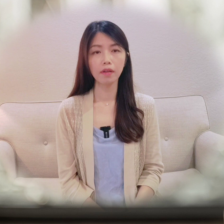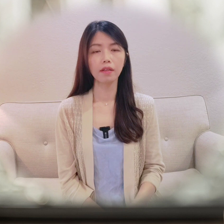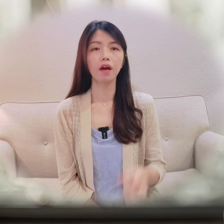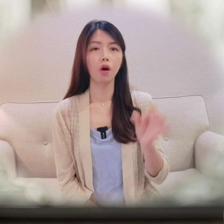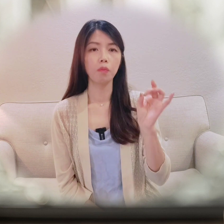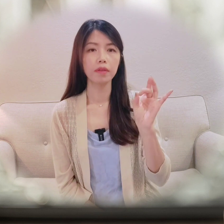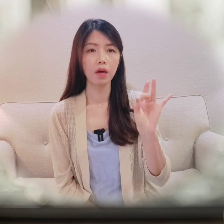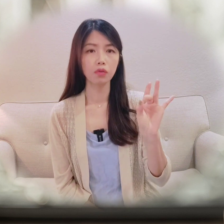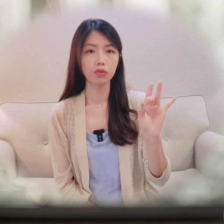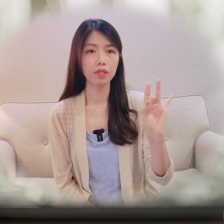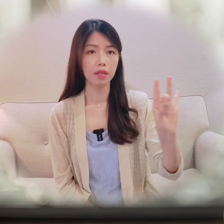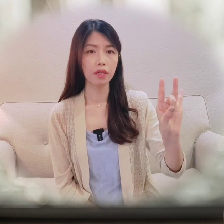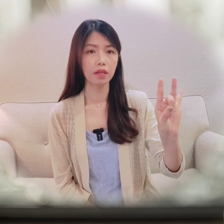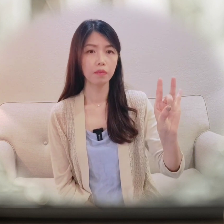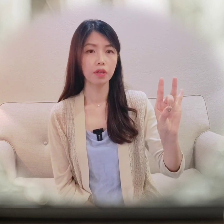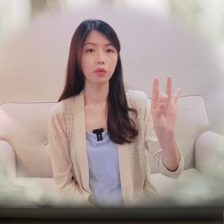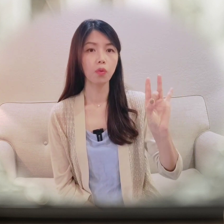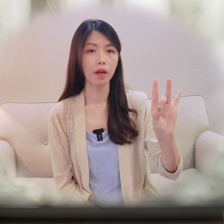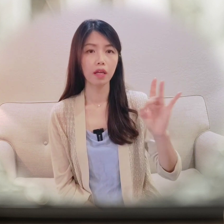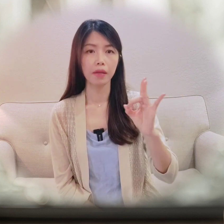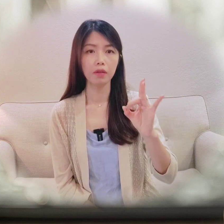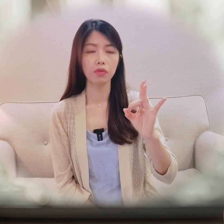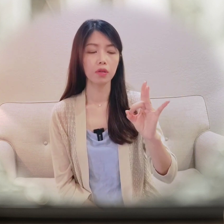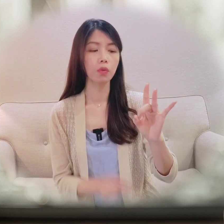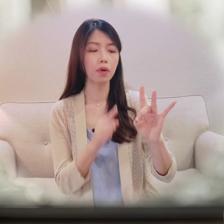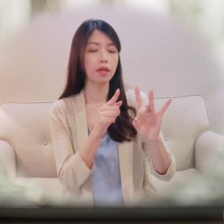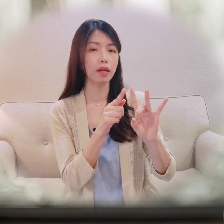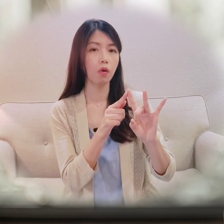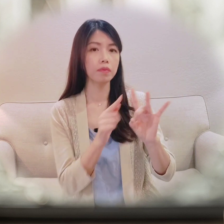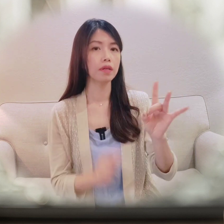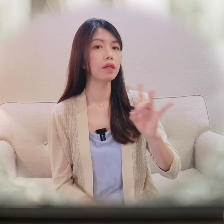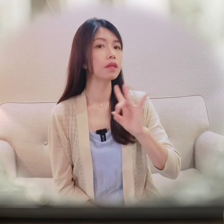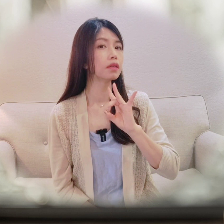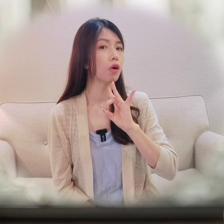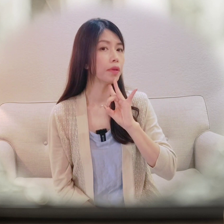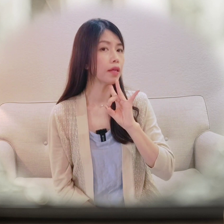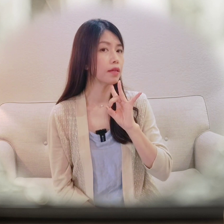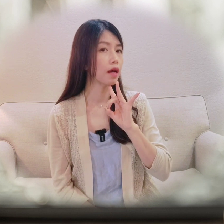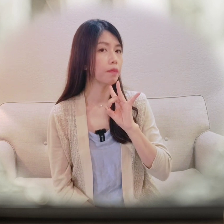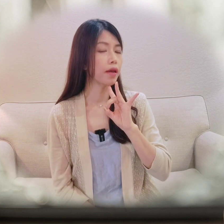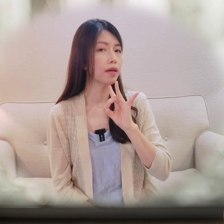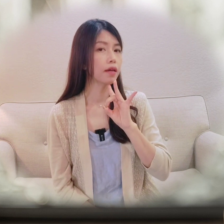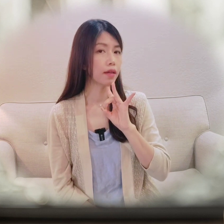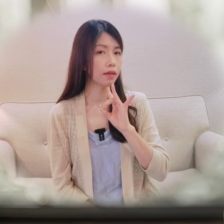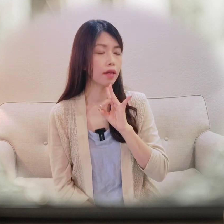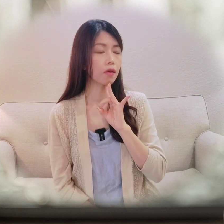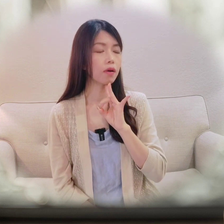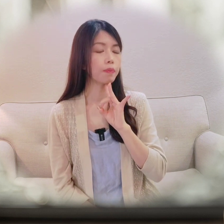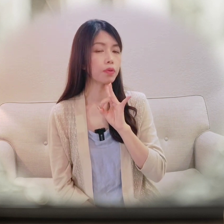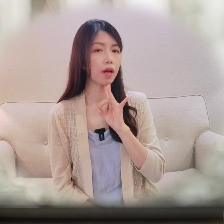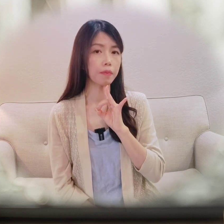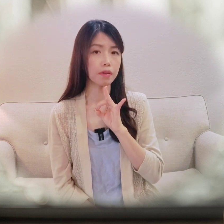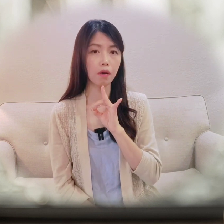뜻의 수어는 엄지하고 중지를 붙여서 동그랗게 만들어 주시고 이 검지를 턱 밑에 대신 다음에 이